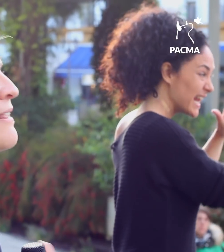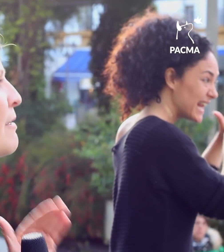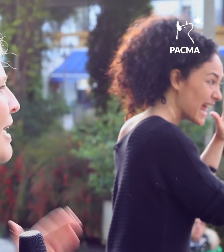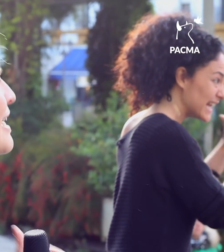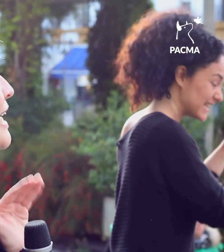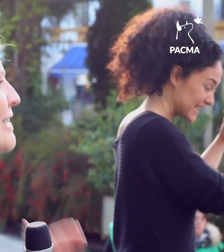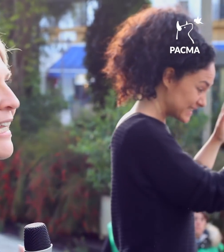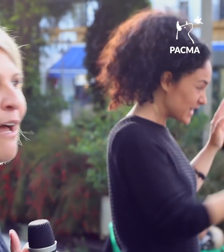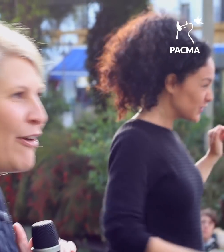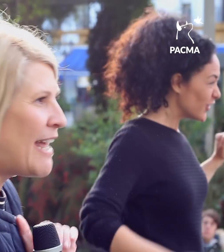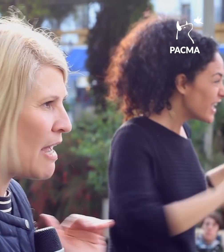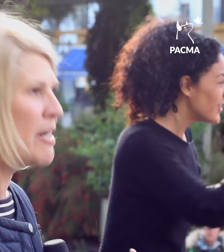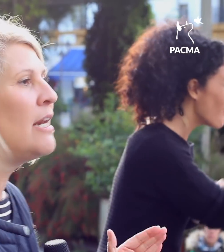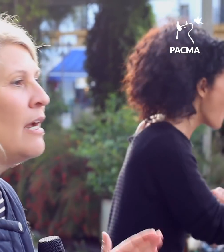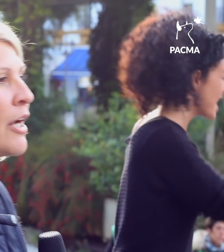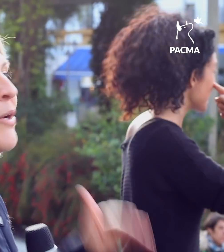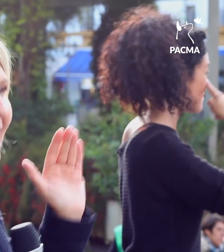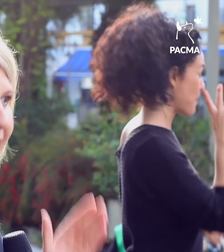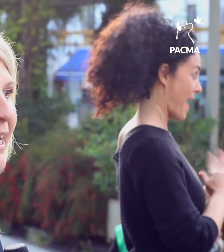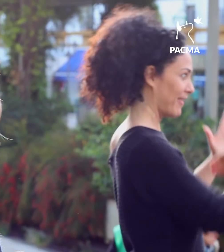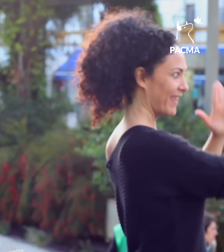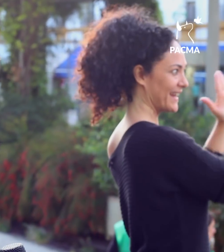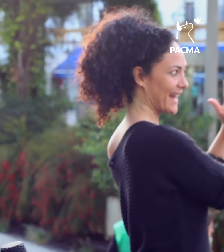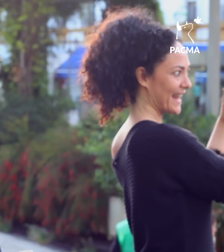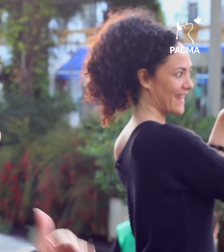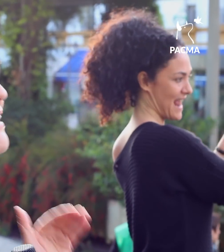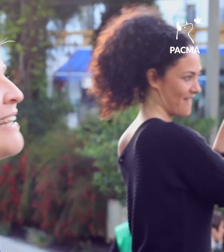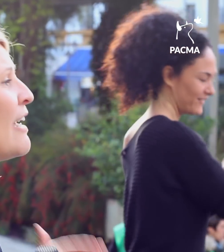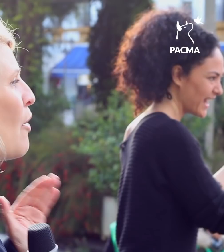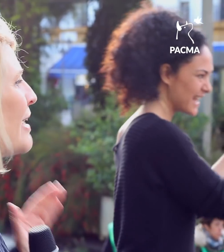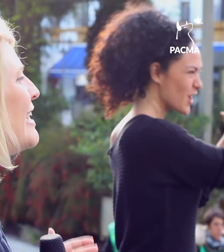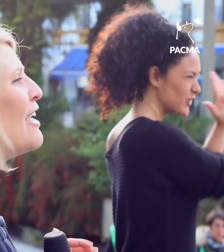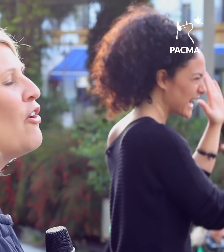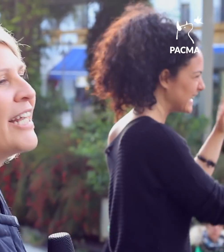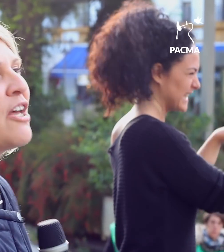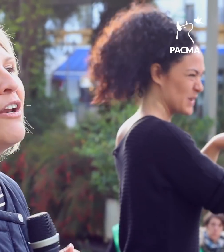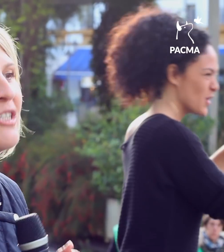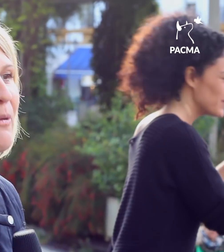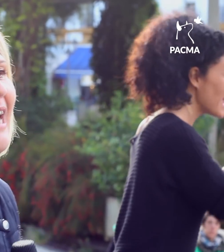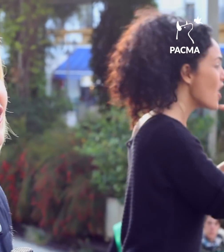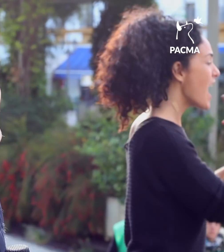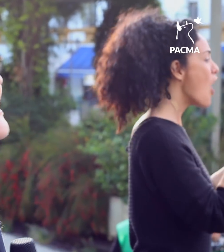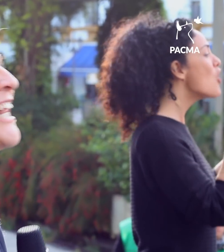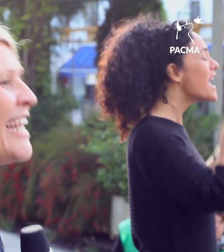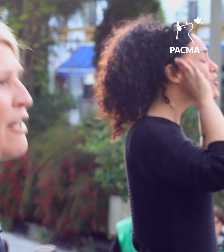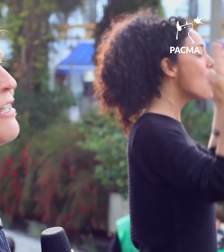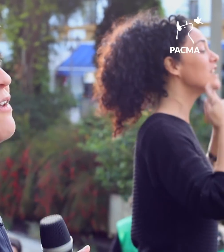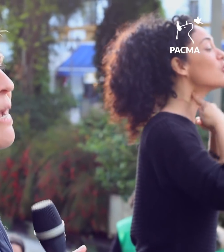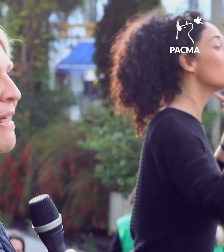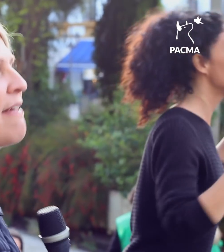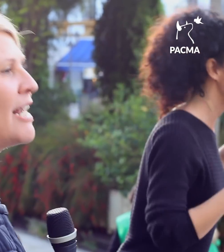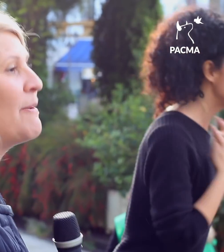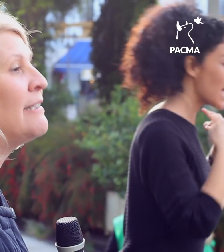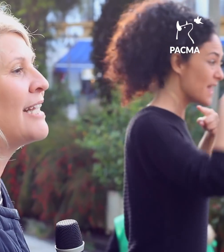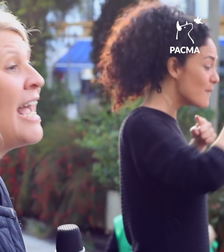que parecen más el cartel de la Feria de Abril que una lista electoral, que pretenden convertir el Congreso de los Diputados en el tendido cero